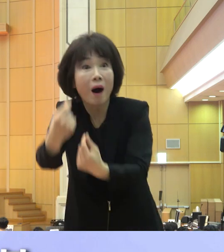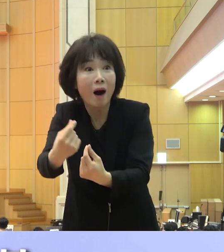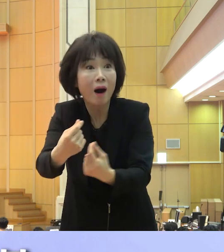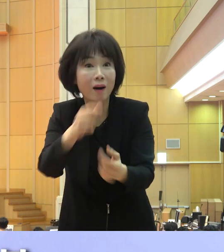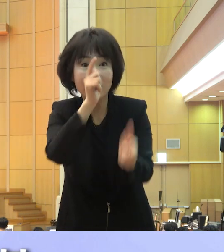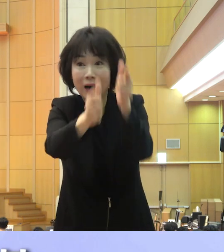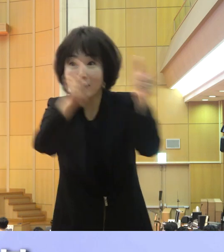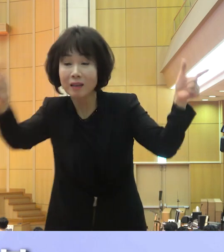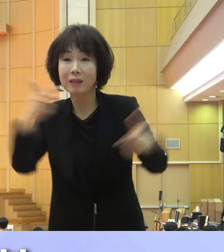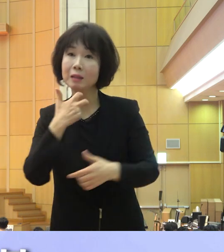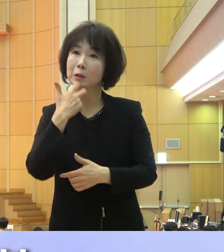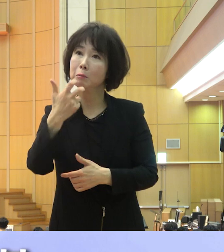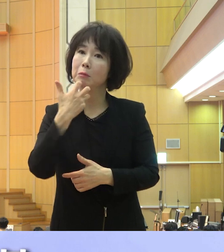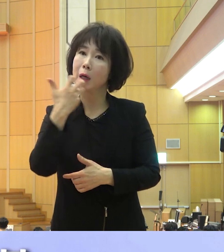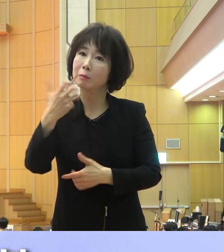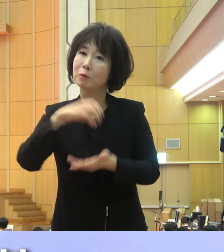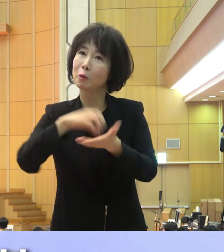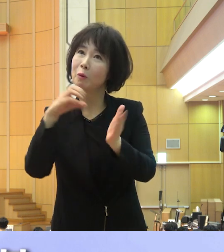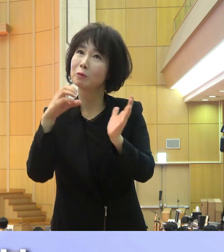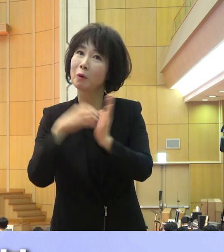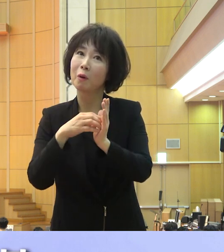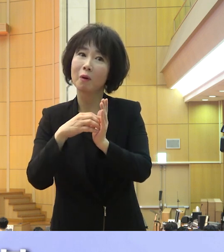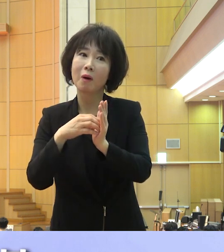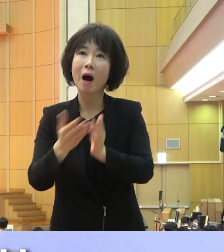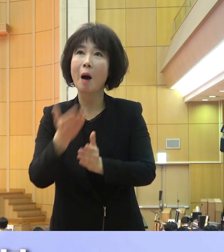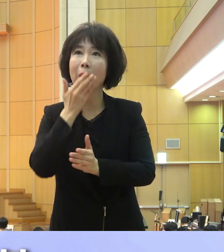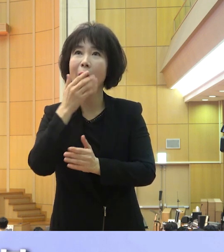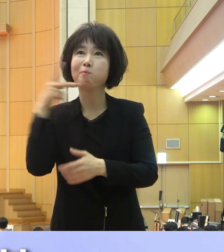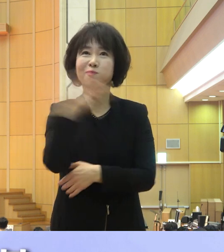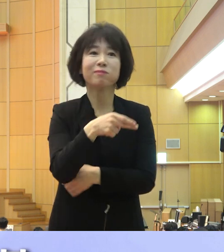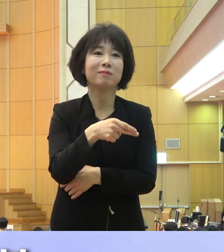명이 되면, 끝나게 되면 밥줄은 끊어집니다.